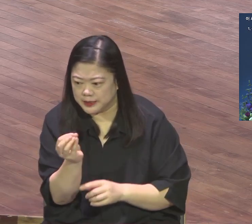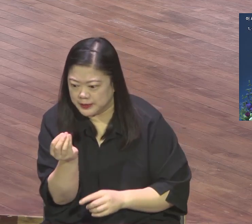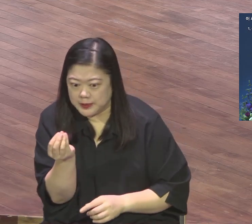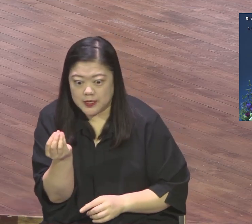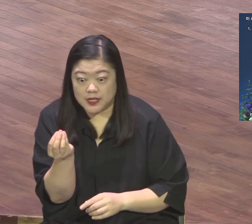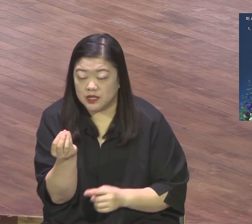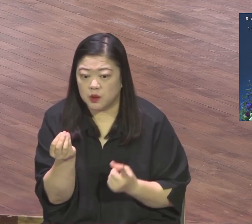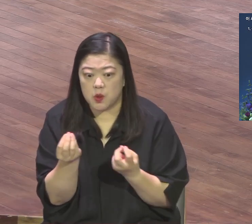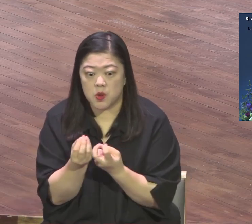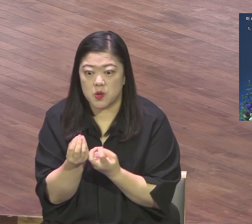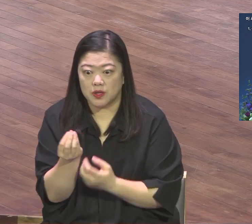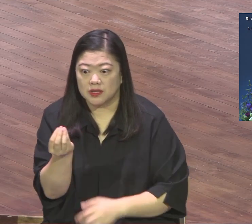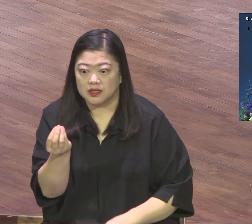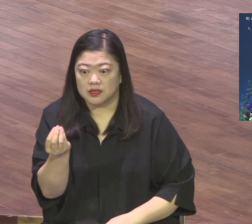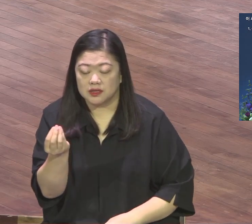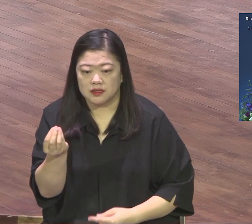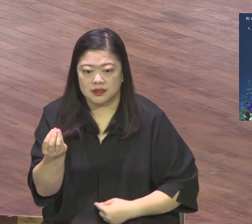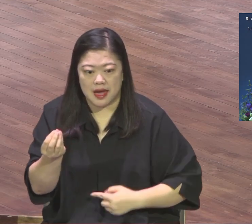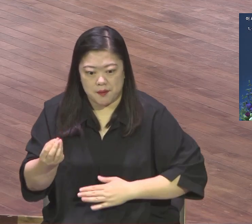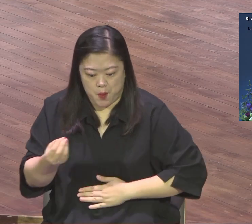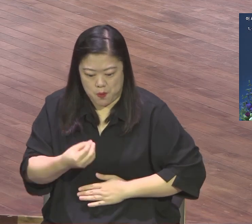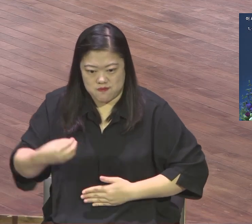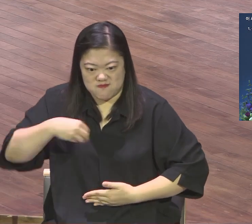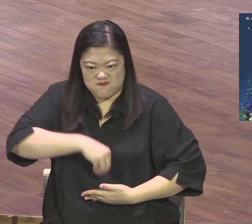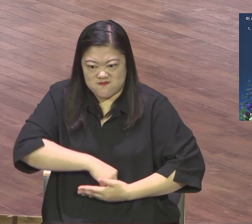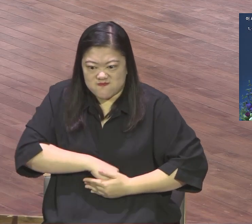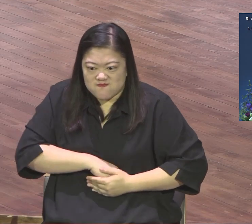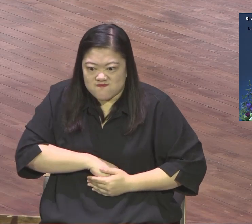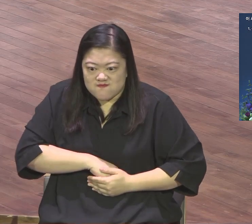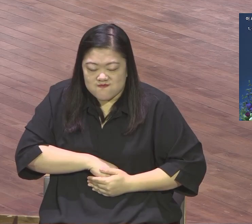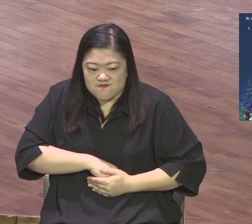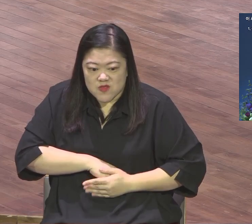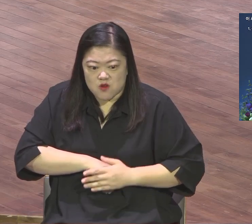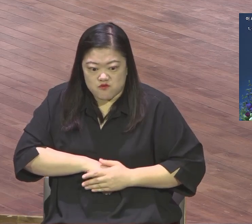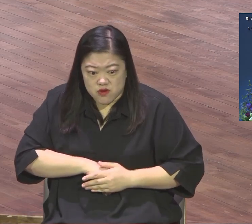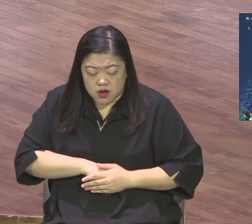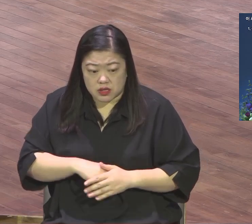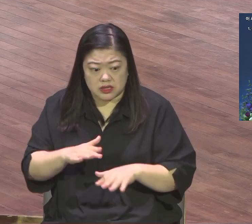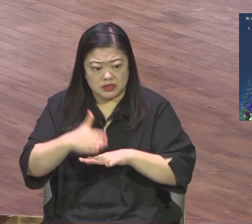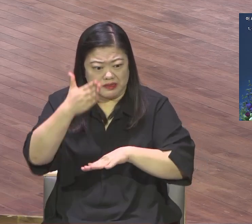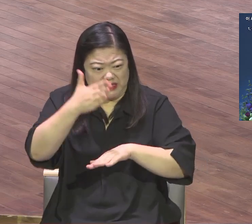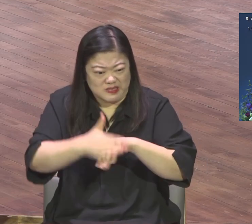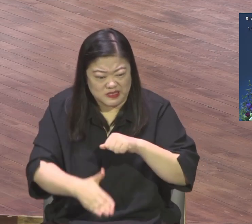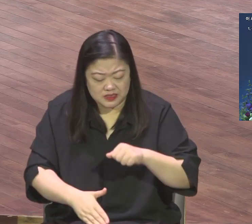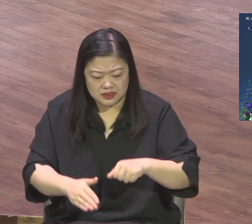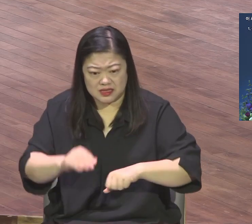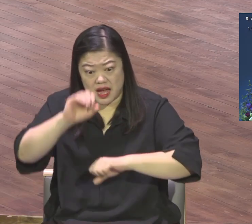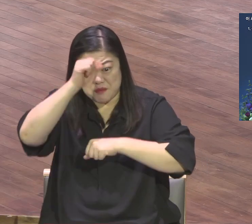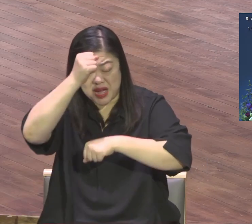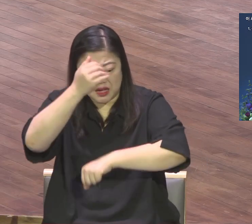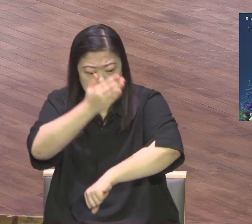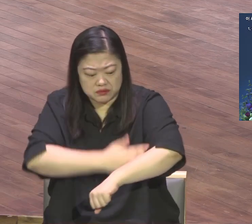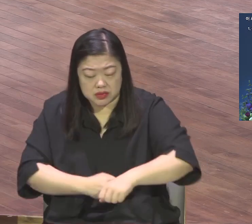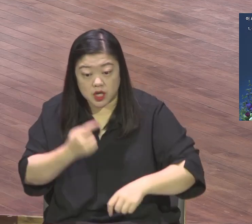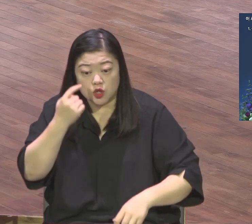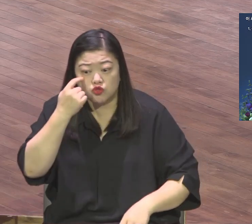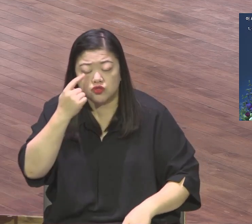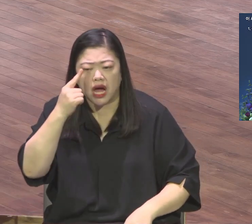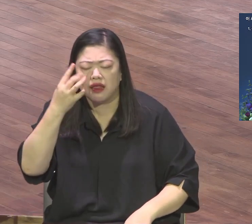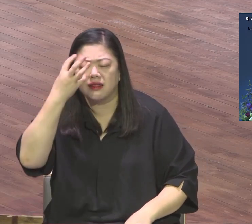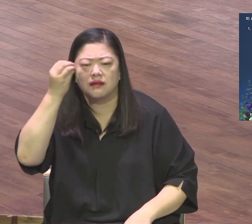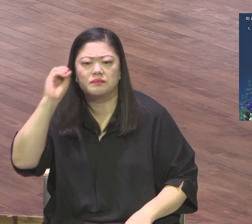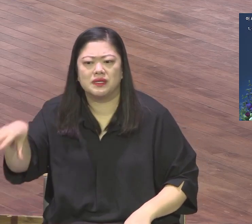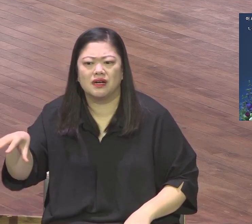그 눈이 오나 비가 오나 미끄러지면서 팔도 다리도 없어 다 꺼내져 눈도 뻥이야.